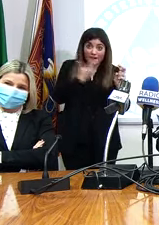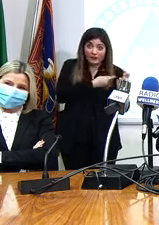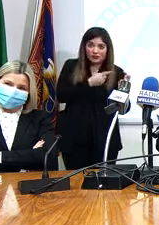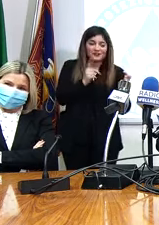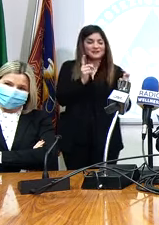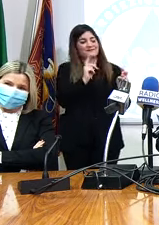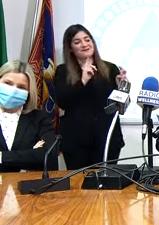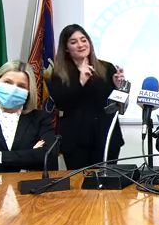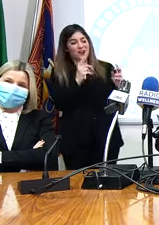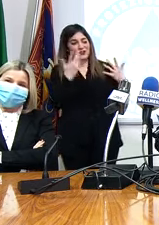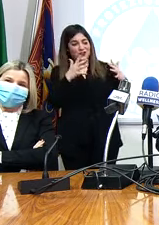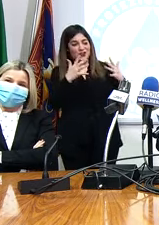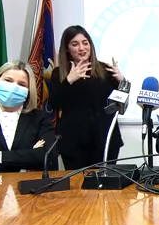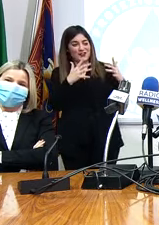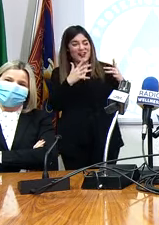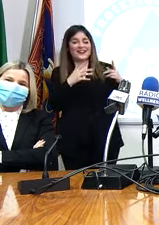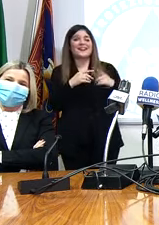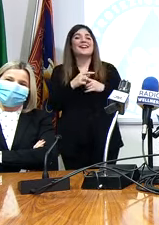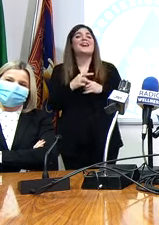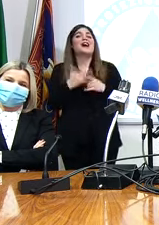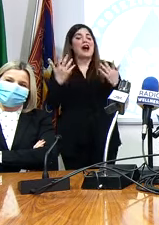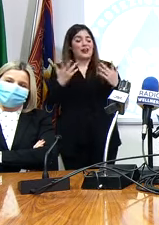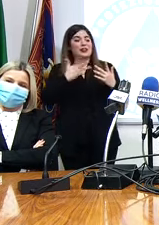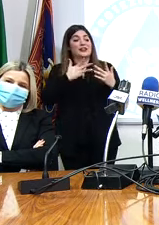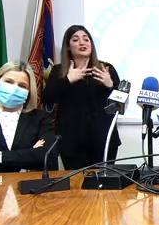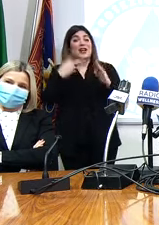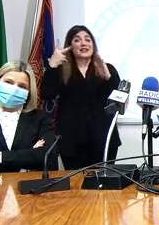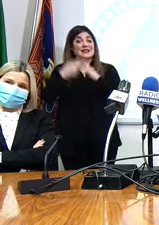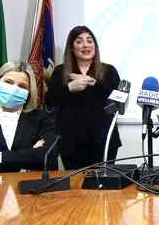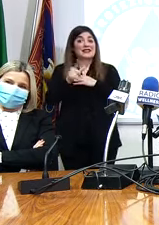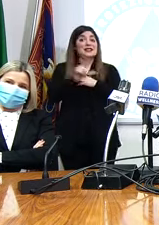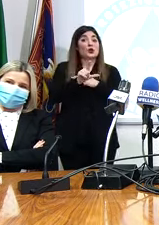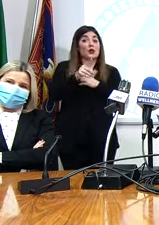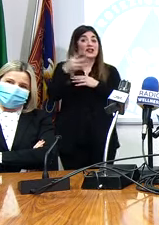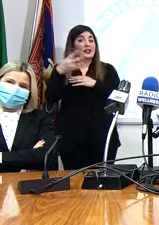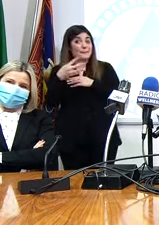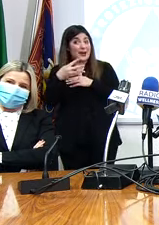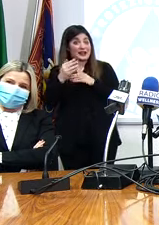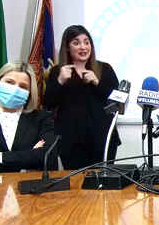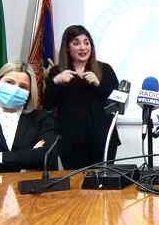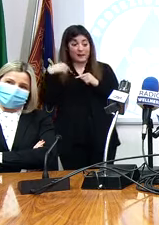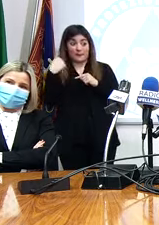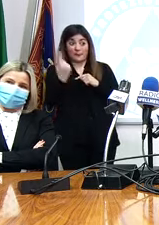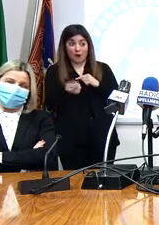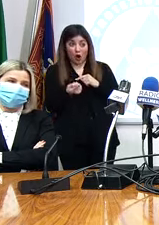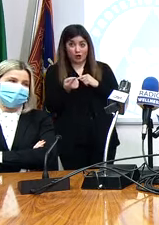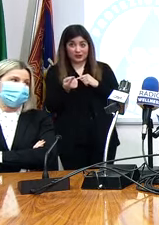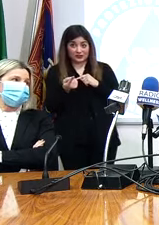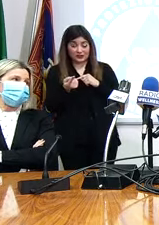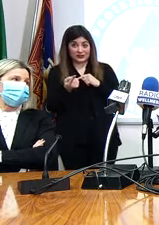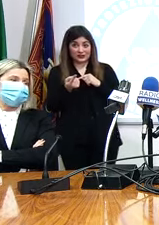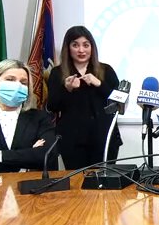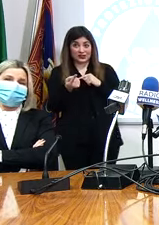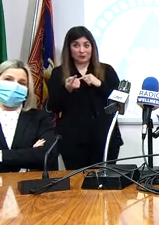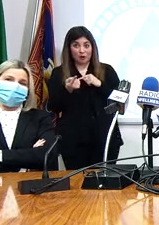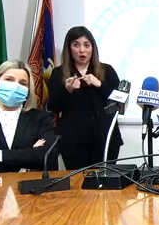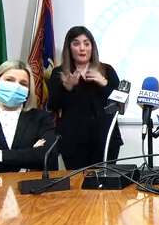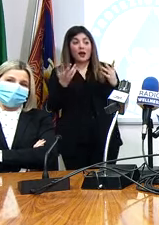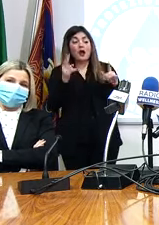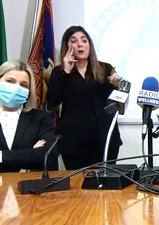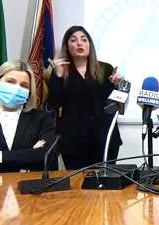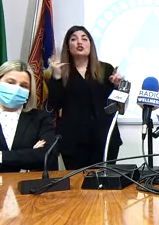Visto che abbiamo anche tempo. No, ho sentito il calendario. Invece lì la scadenza è proprio lunedì e martedì prossimi. Visto dal Veneto una crisi